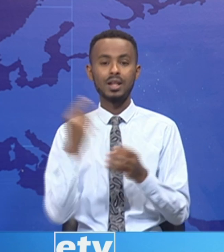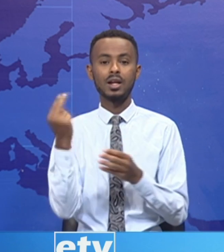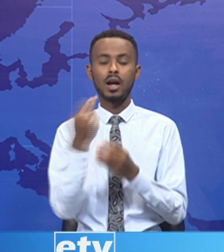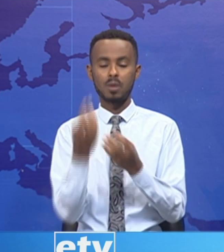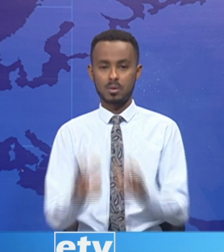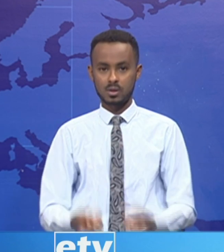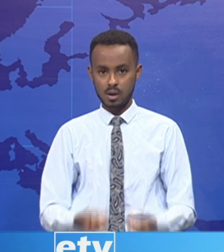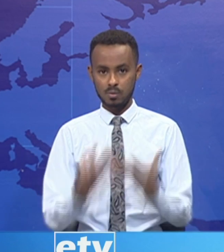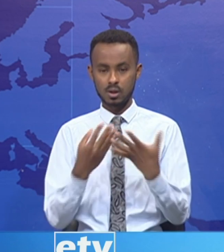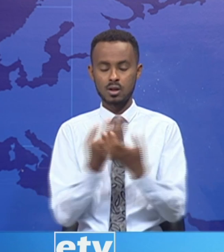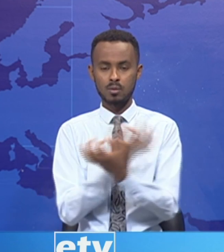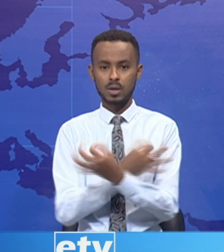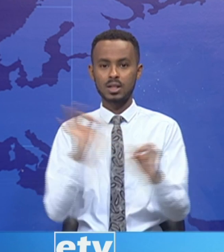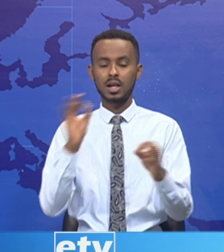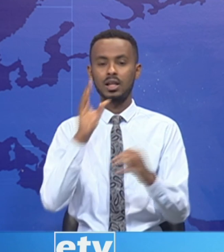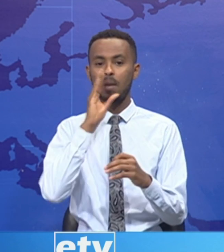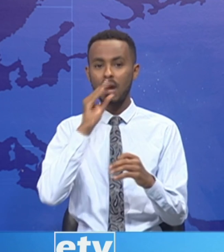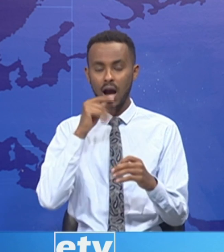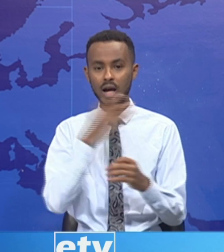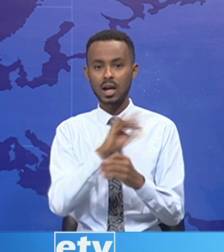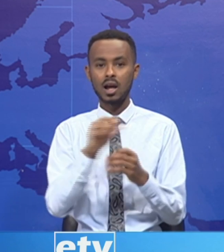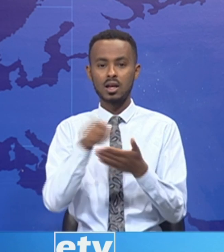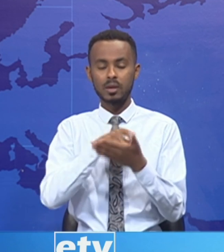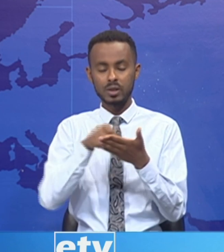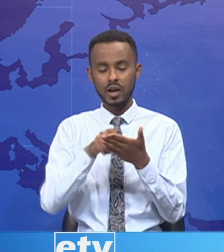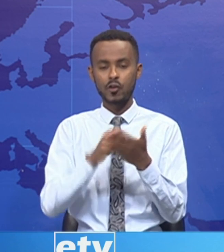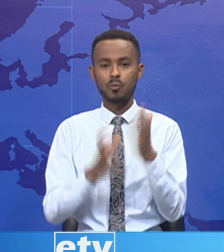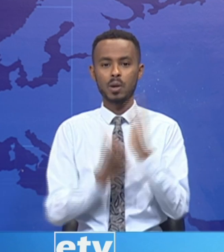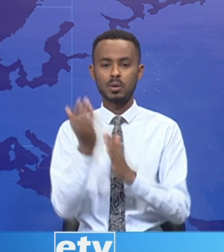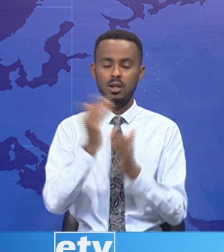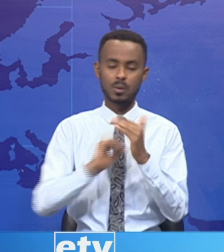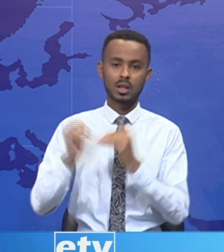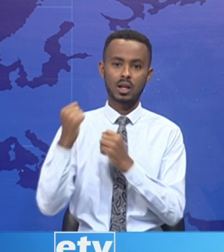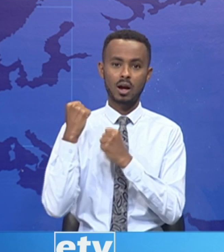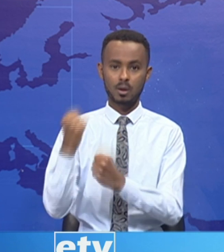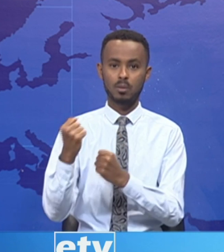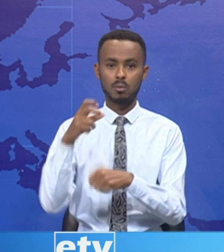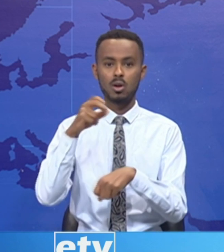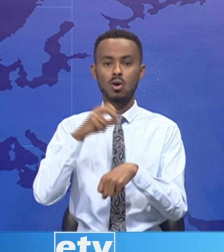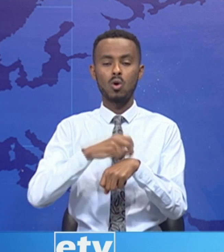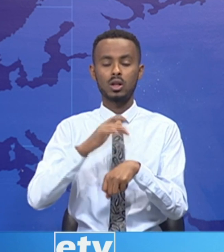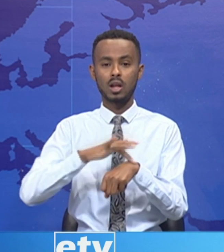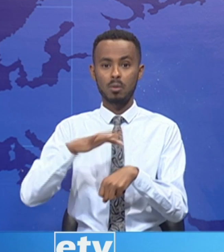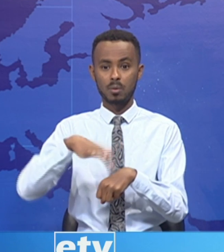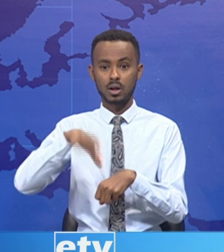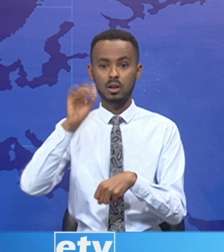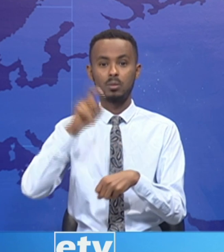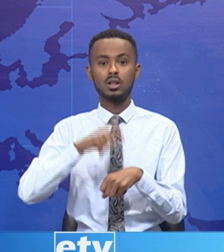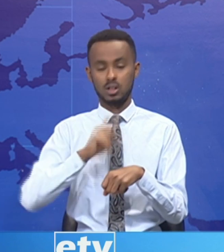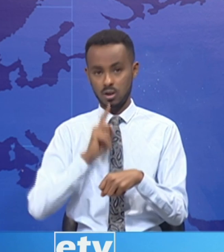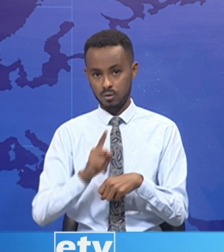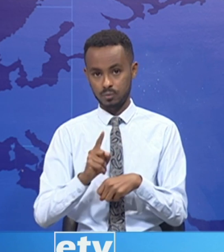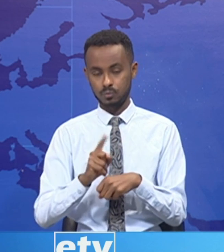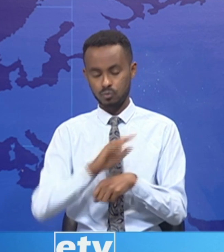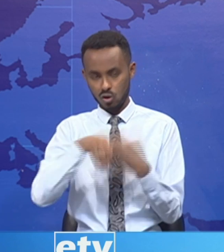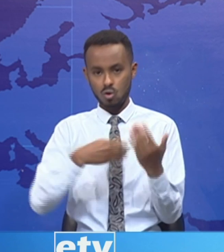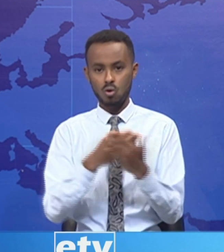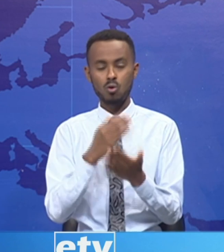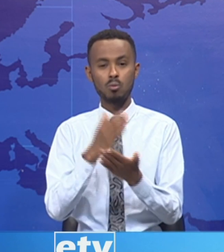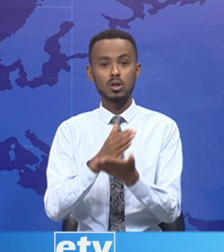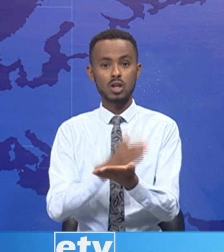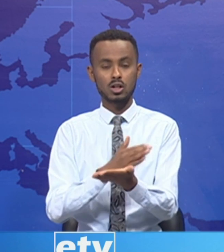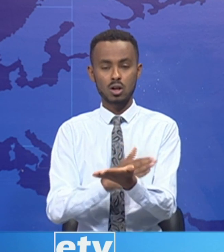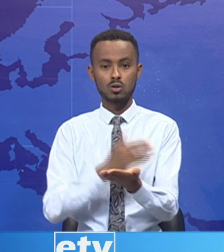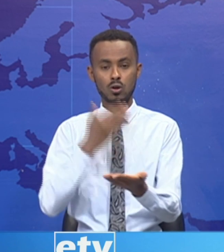የበዛበት፣ በነጻነት የመናገርና የመጻፍ መብት ይበልጥ የዳበረበት ወቅት ላይ የምንገኝበት ጊዜ ነው። ሁሉም